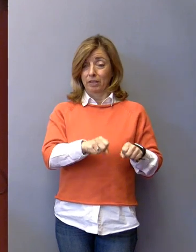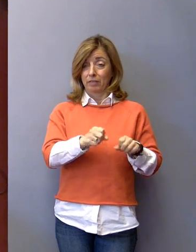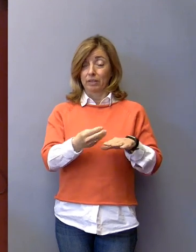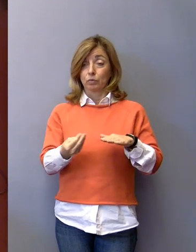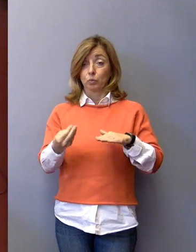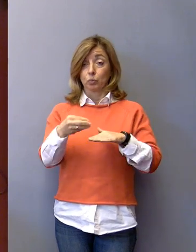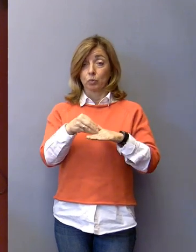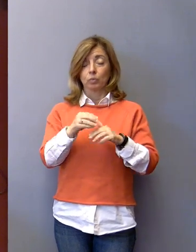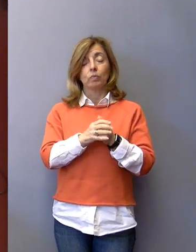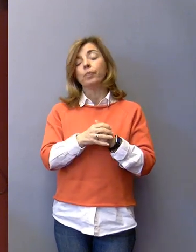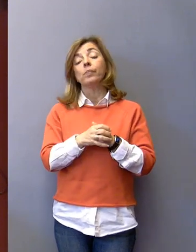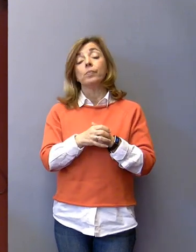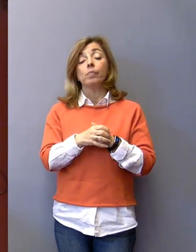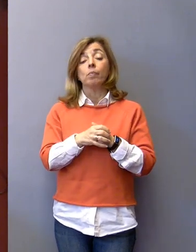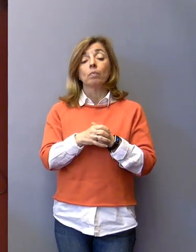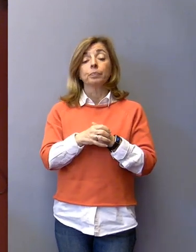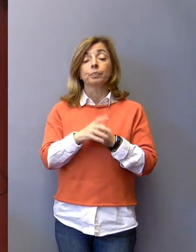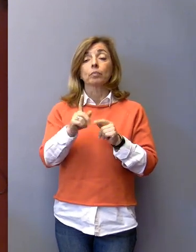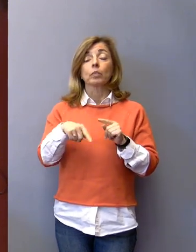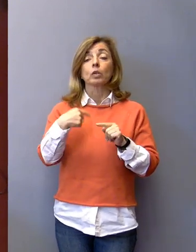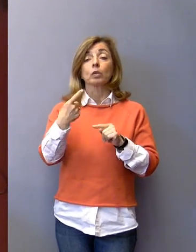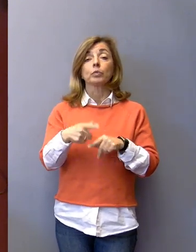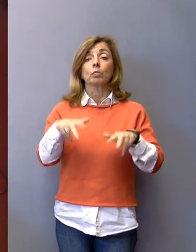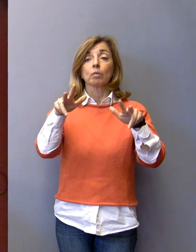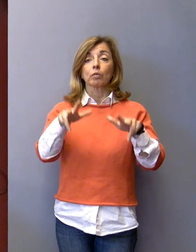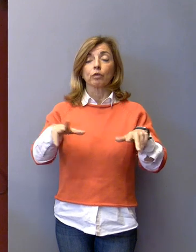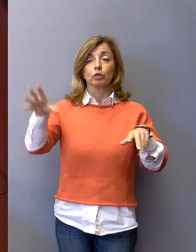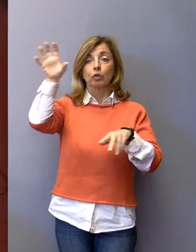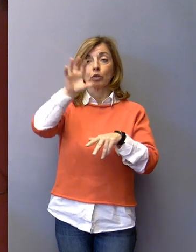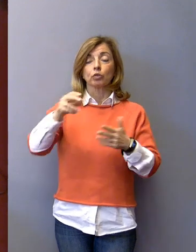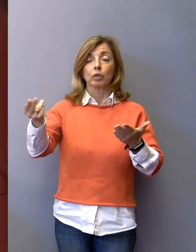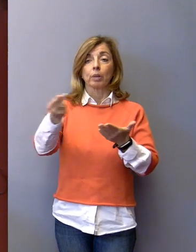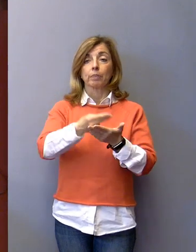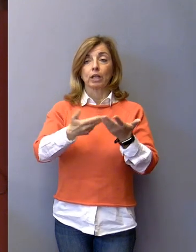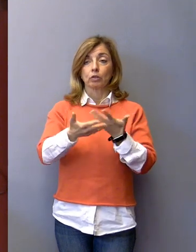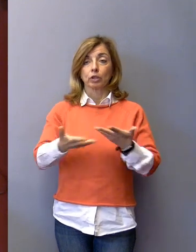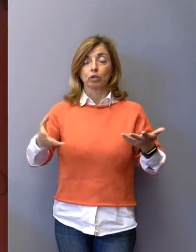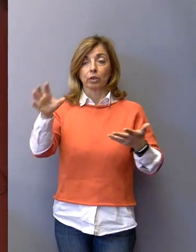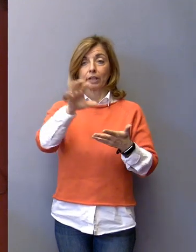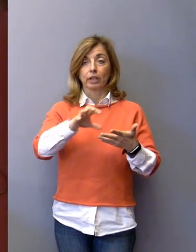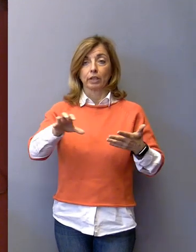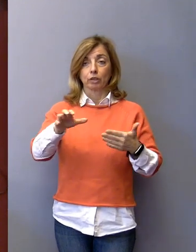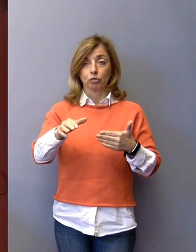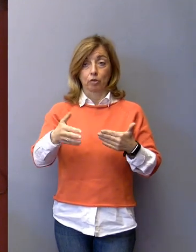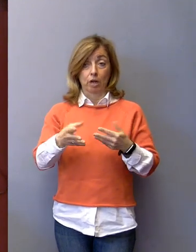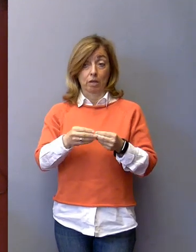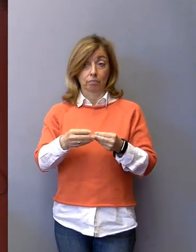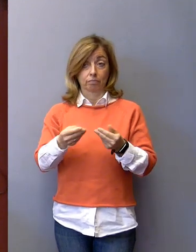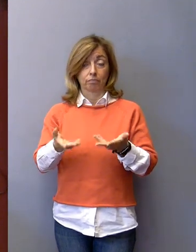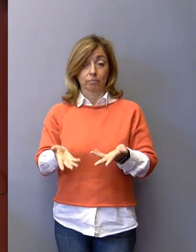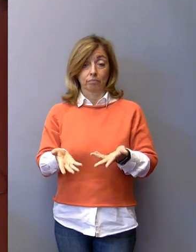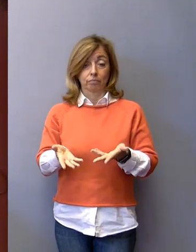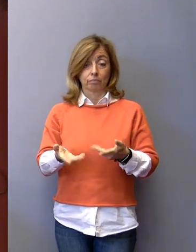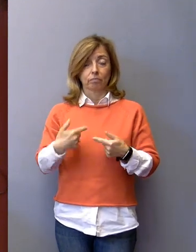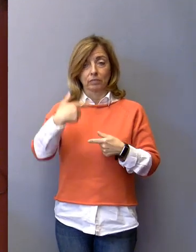aggiungerei dopo l'approvazione da parte della regione del Piano territoriale regionale in itinere perché voi sapete